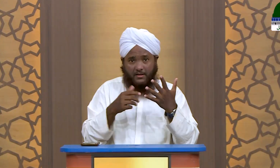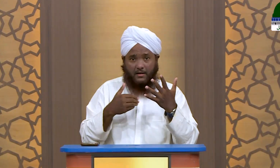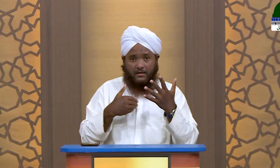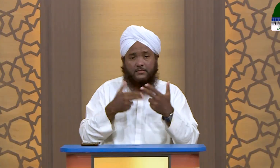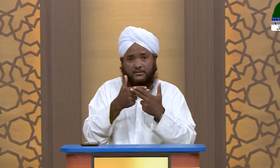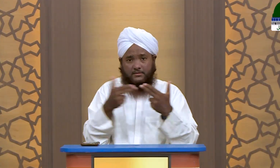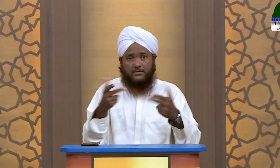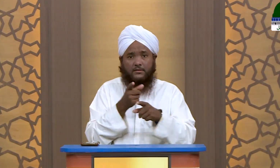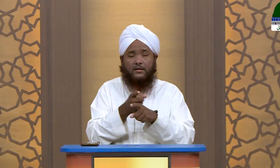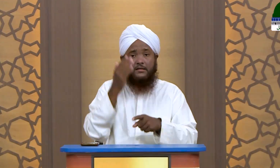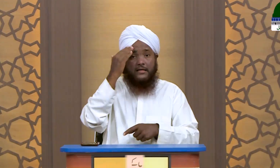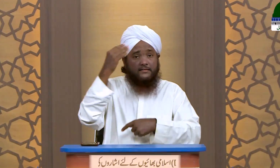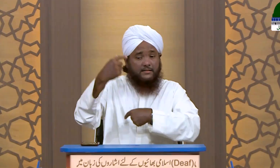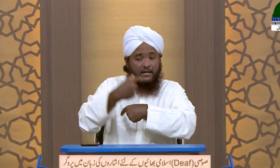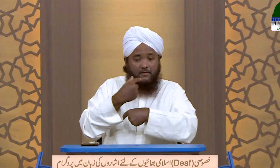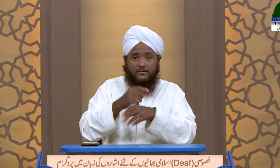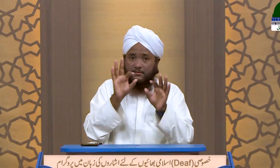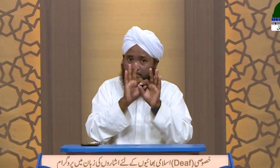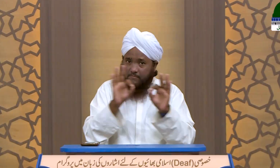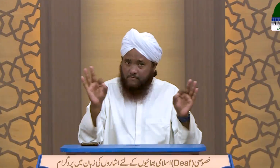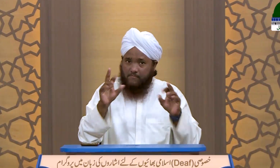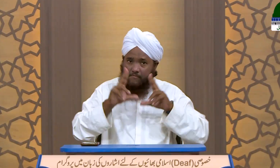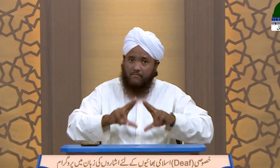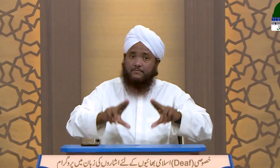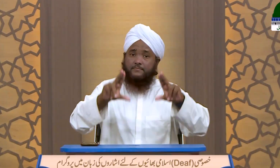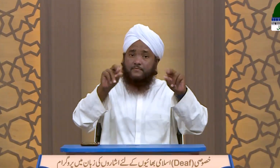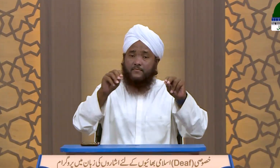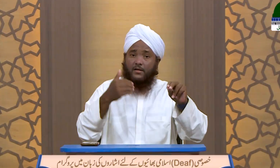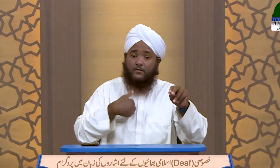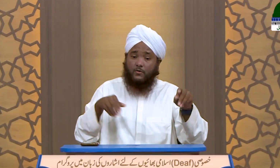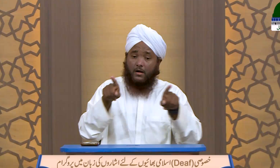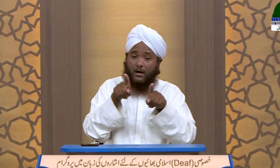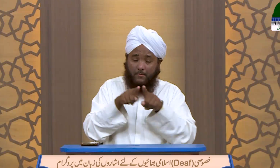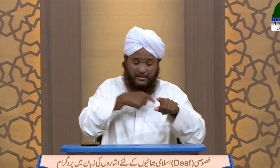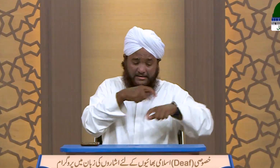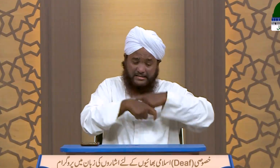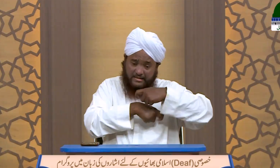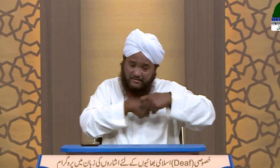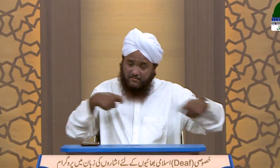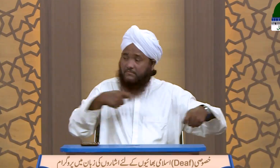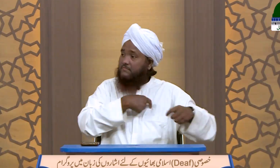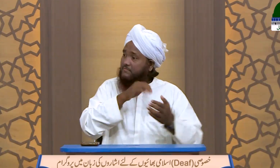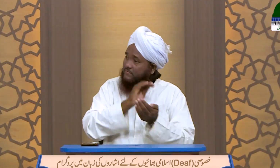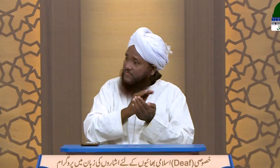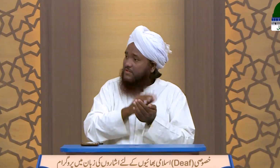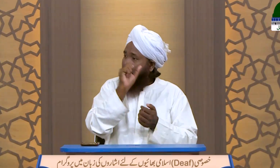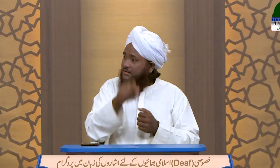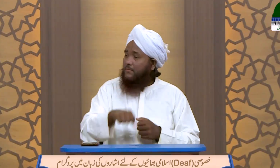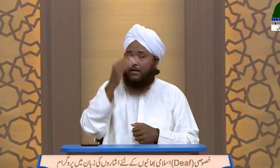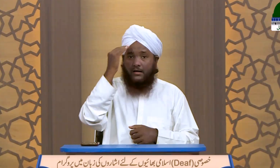جب تم علم حاصل کر کے جاؤ وہ وصیت تمہارے ساتھ ایسے آلے کی طرح ہو جس کی علم کو ضرورت ہوتی ہے، اور